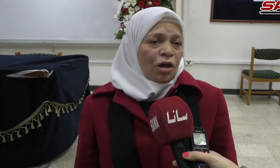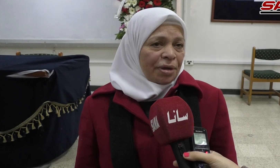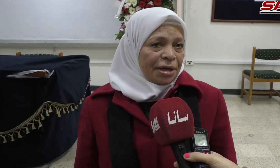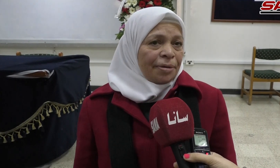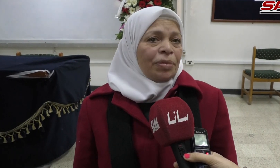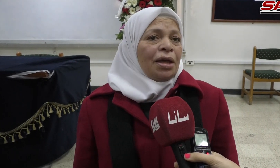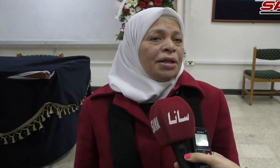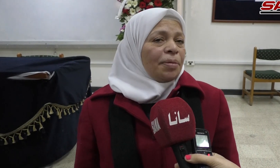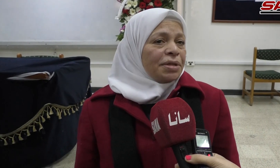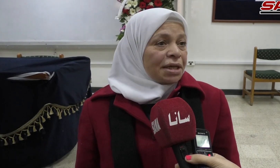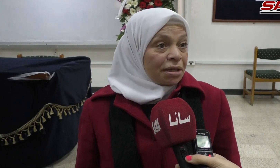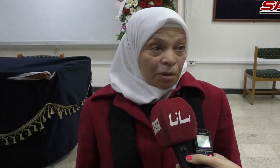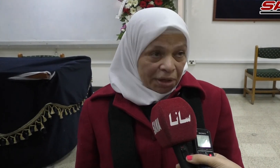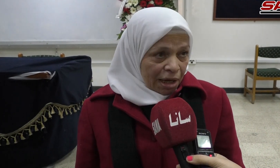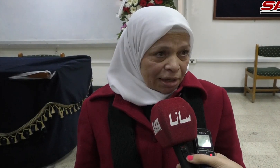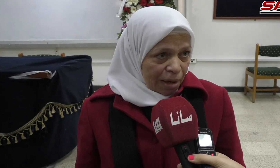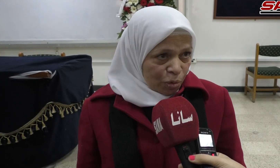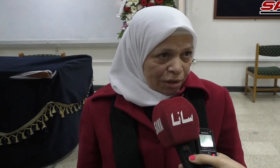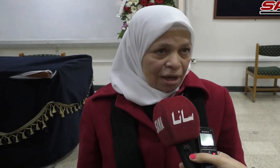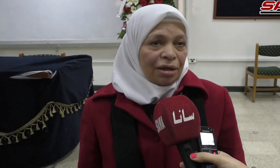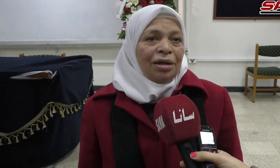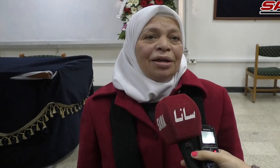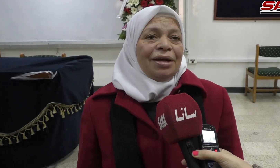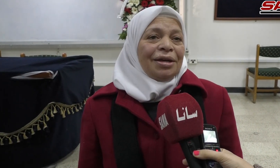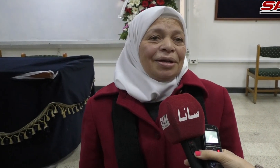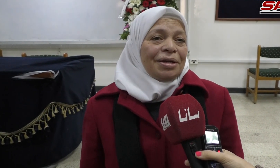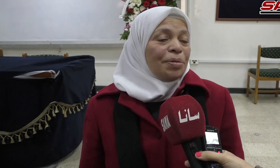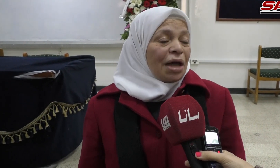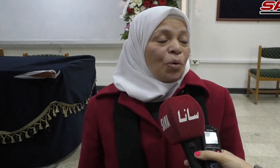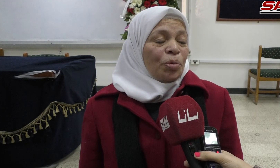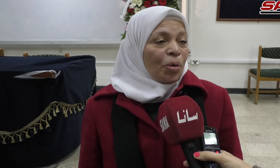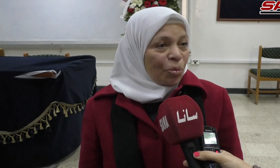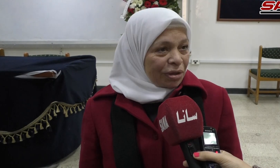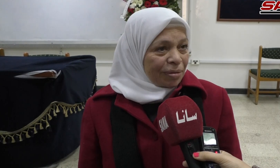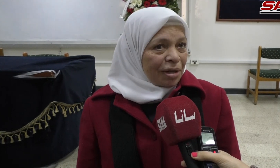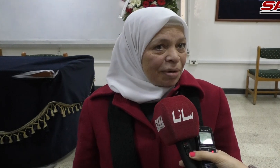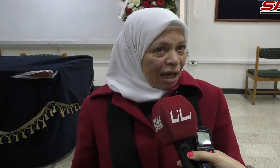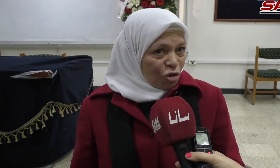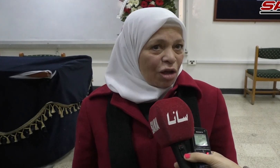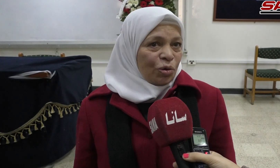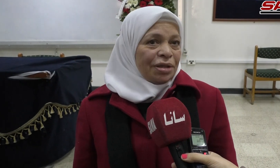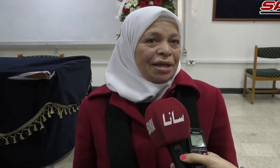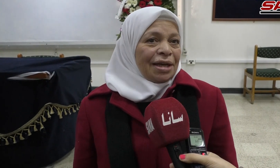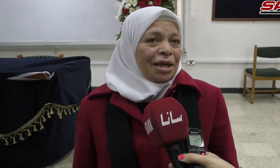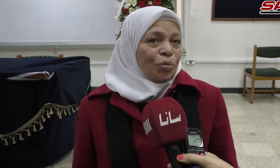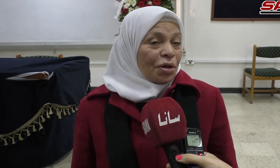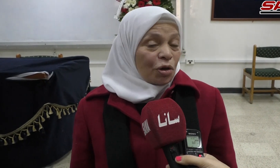الجامعية، عندها بنتين طبيعيات الحمد لله، كثير بتعاونوا مع أمهم تلبية حاجاتهم، بتواصلوا